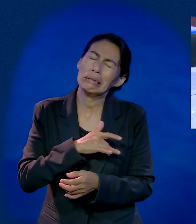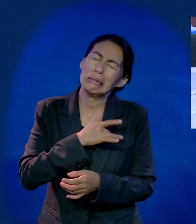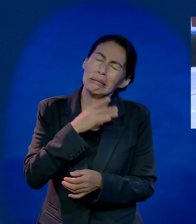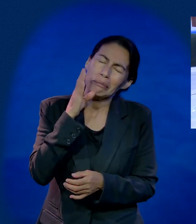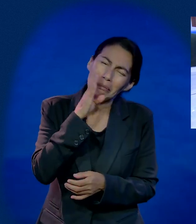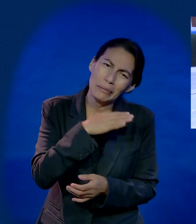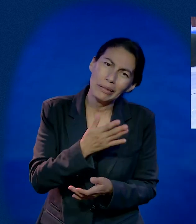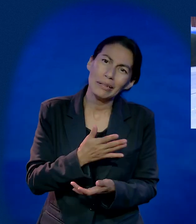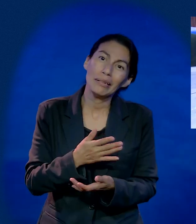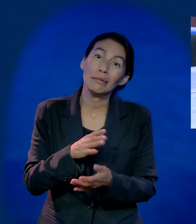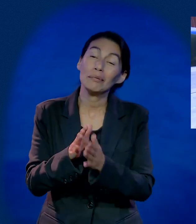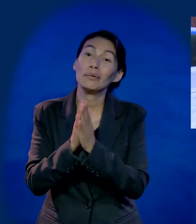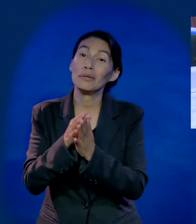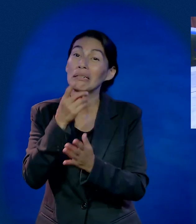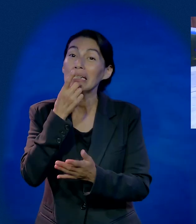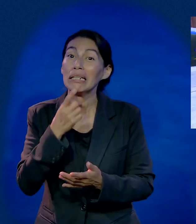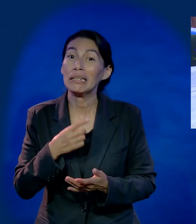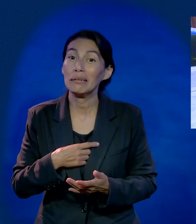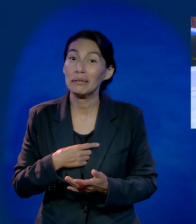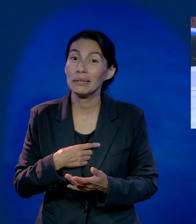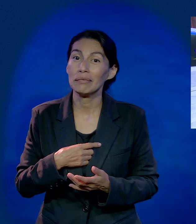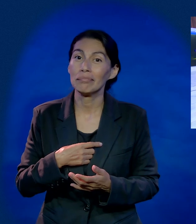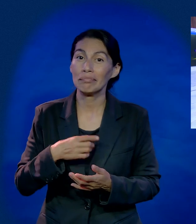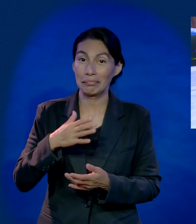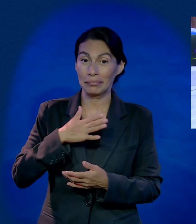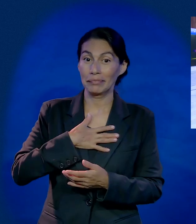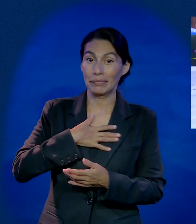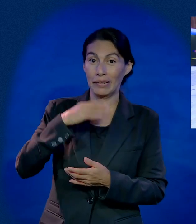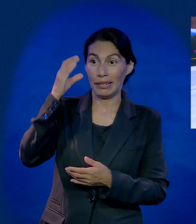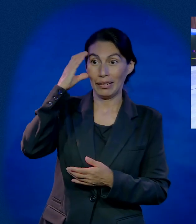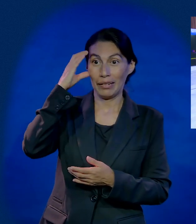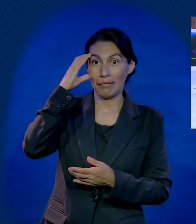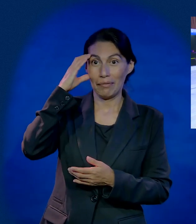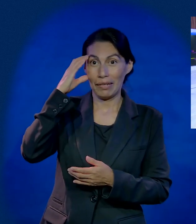Háganme sentir mejor, ¿a alguien se le ha caído alguna vez su hijo de la cama?